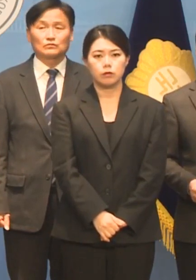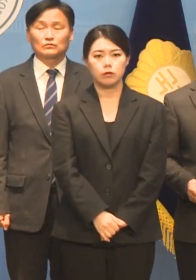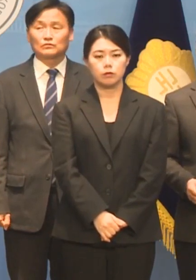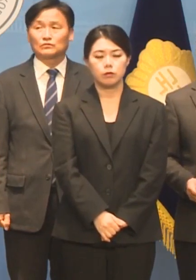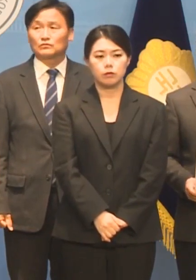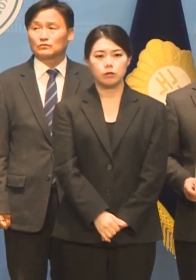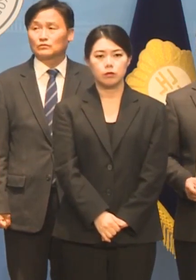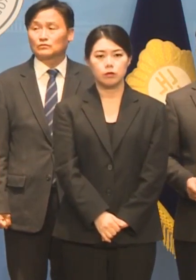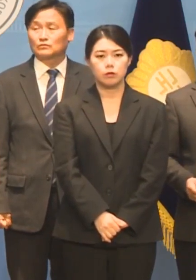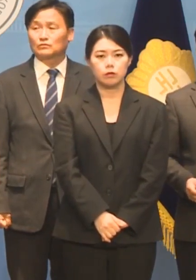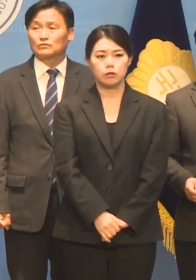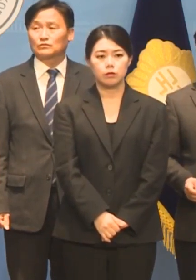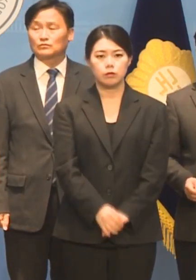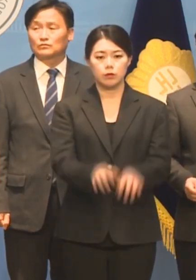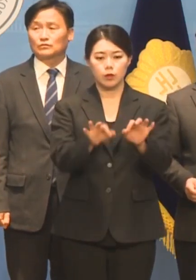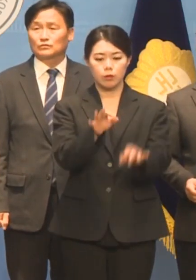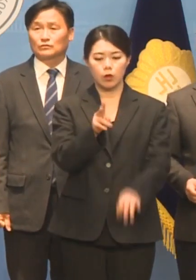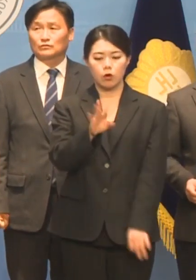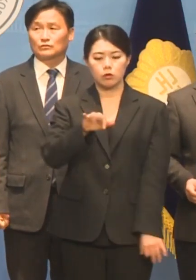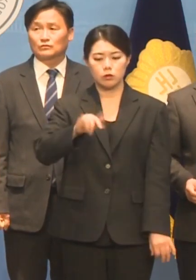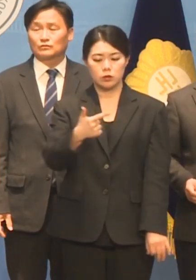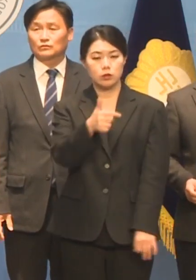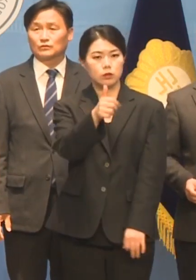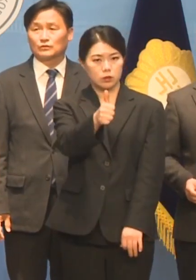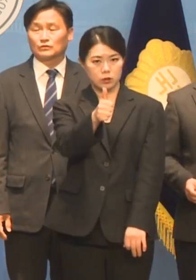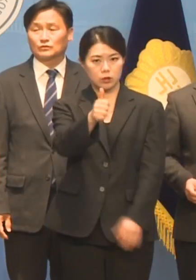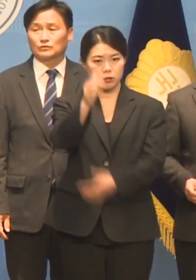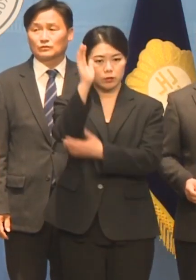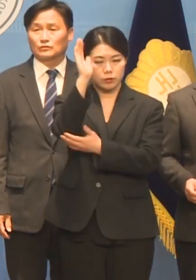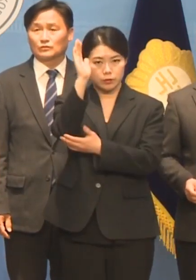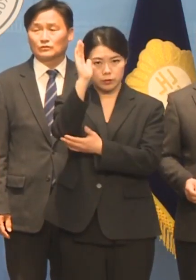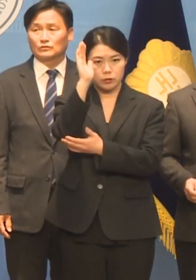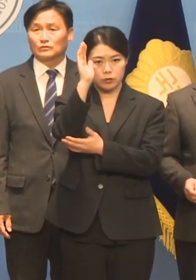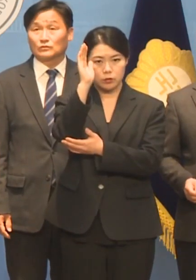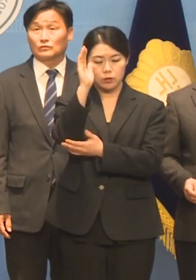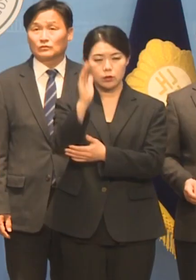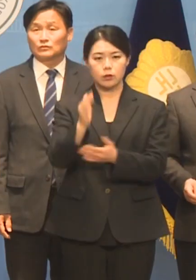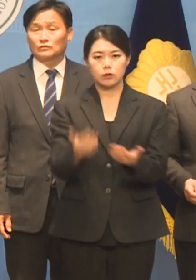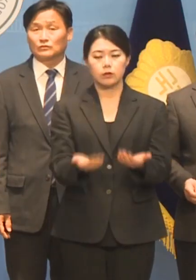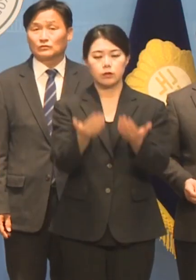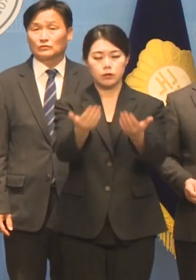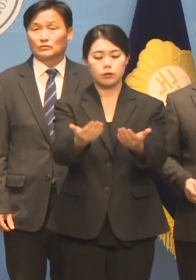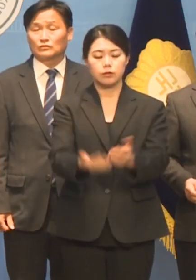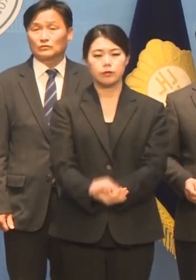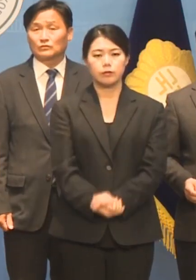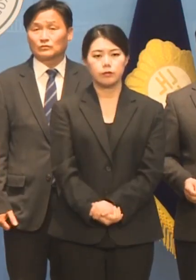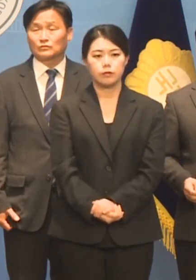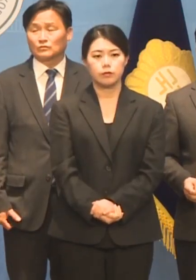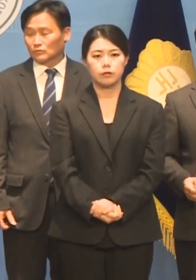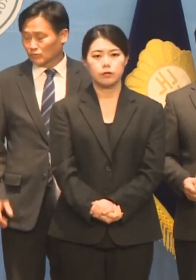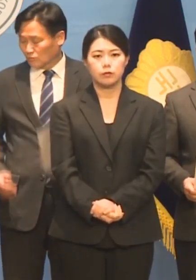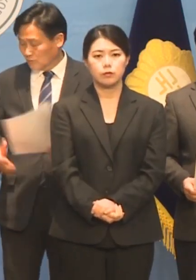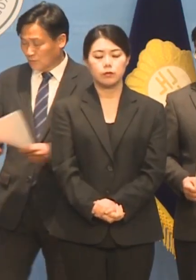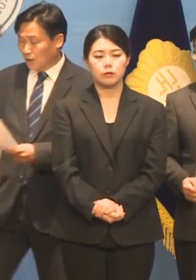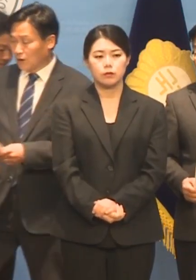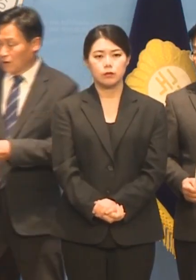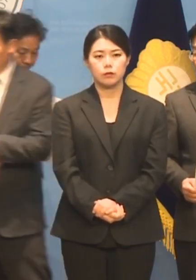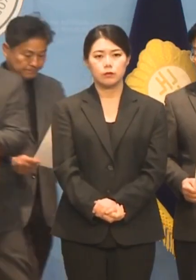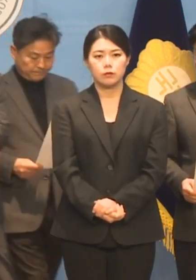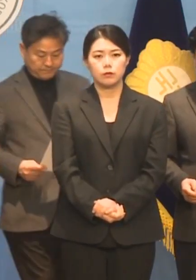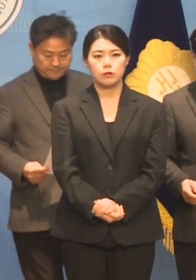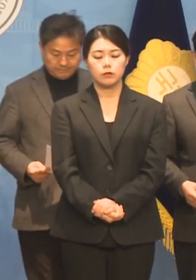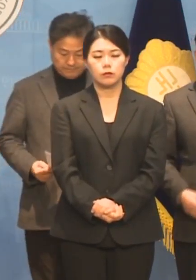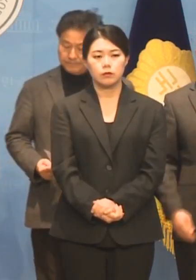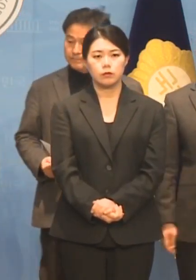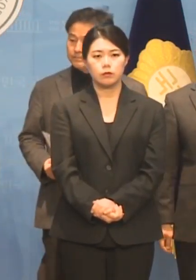계시죠? 자, 그러면 김영진 위원장님께서 모두 말씀하시면서 성명서 낭독해 나가도록 하겠습니다.